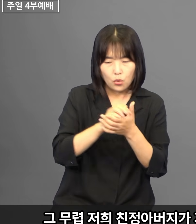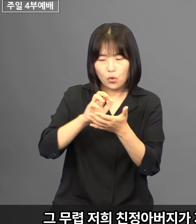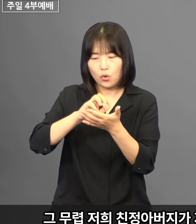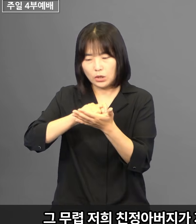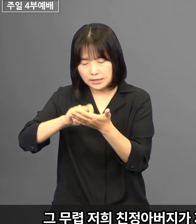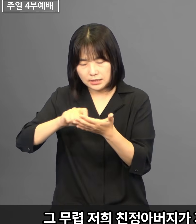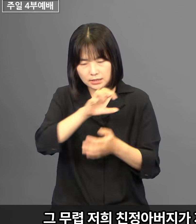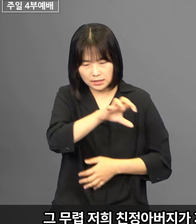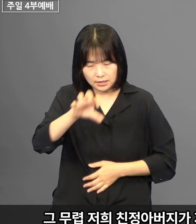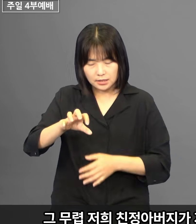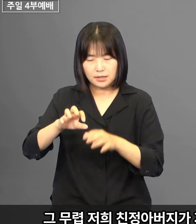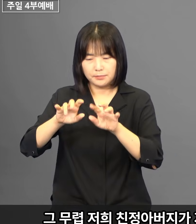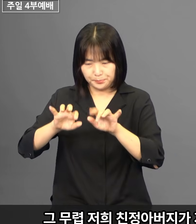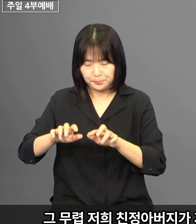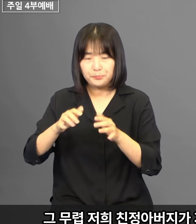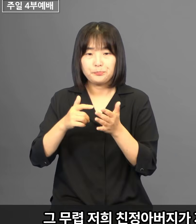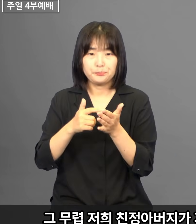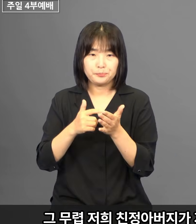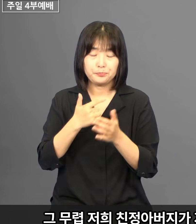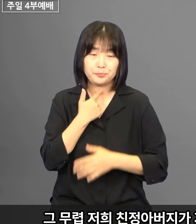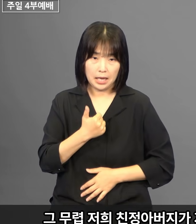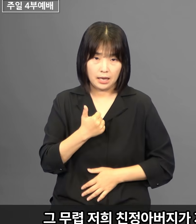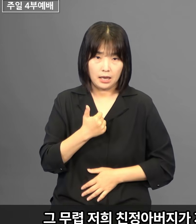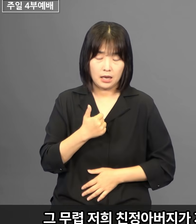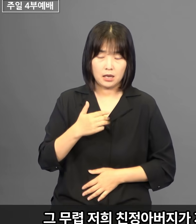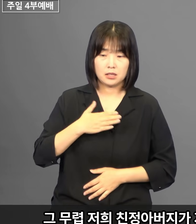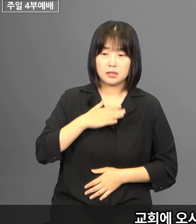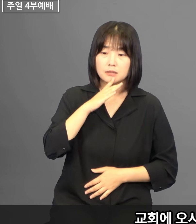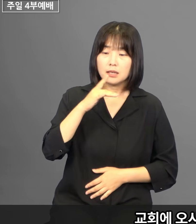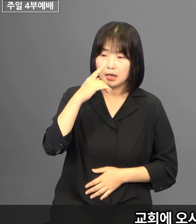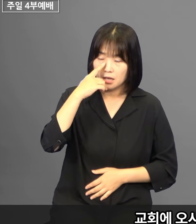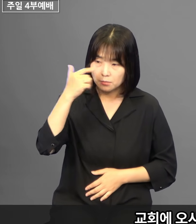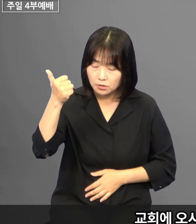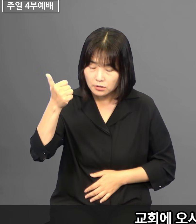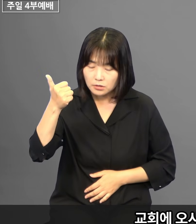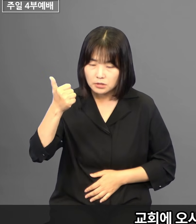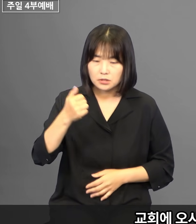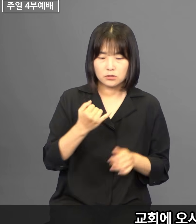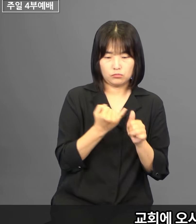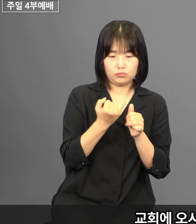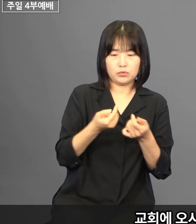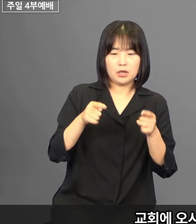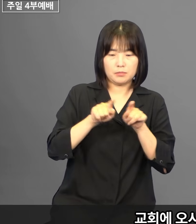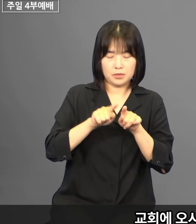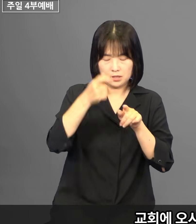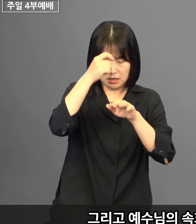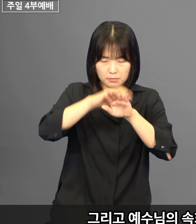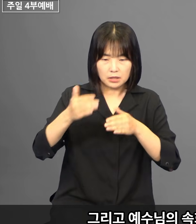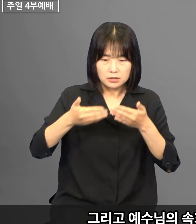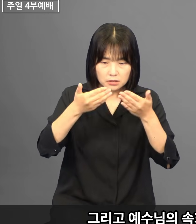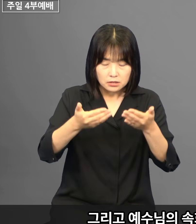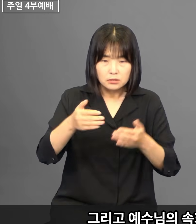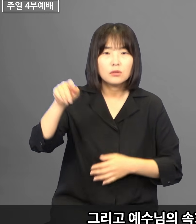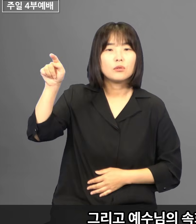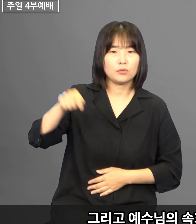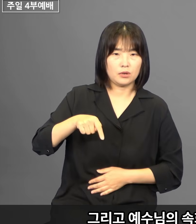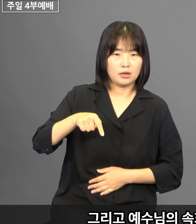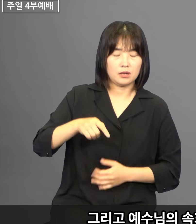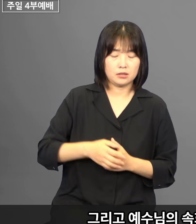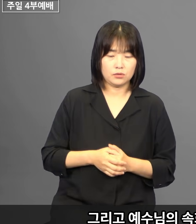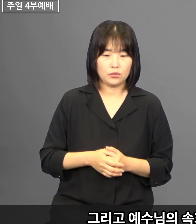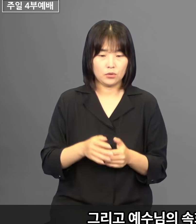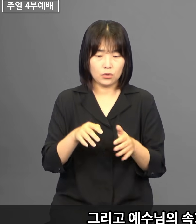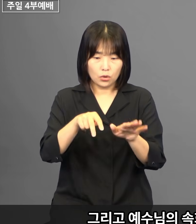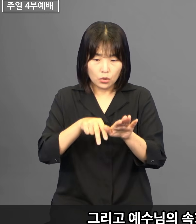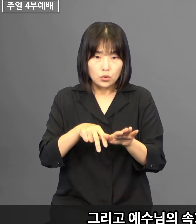저희 친정아버지가 저희 부부와 함께 종종 예배를 드리러 교회에 오시는 일이 생겼습니다. 그리고 예수님의 속회의